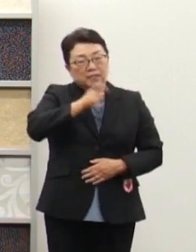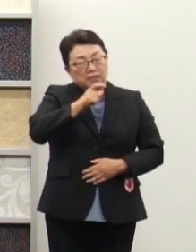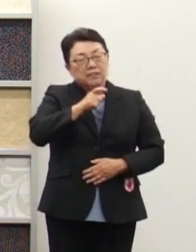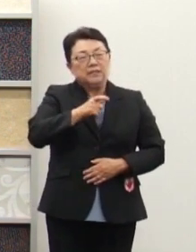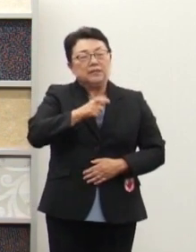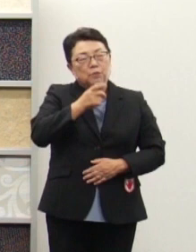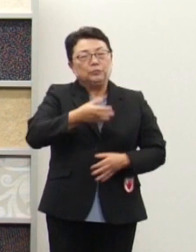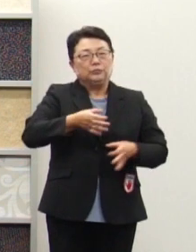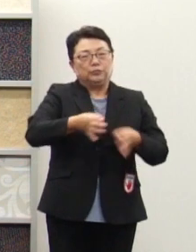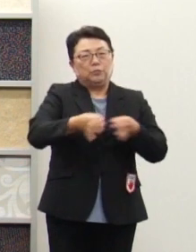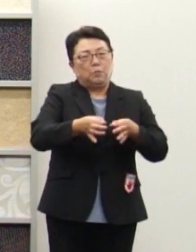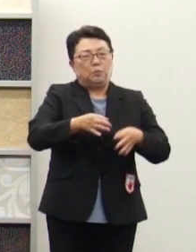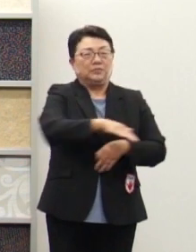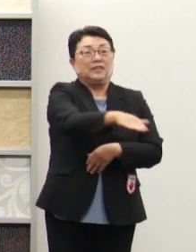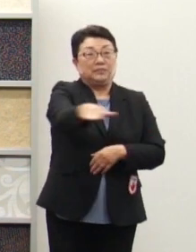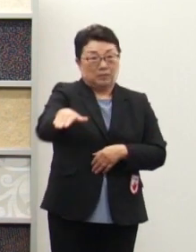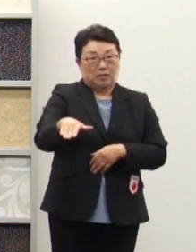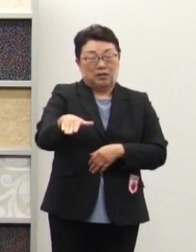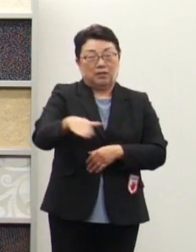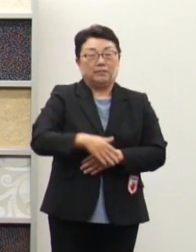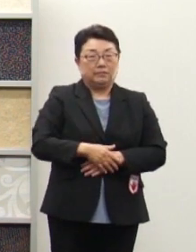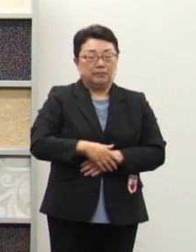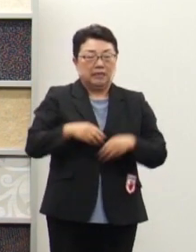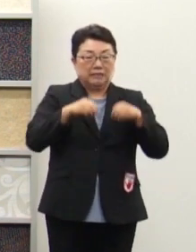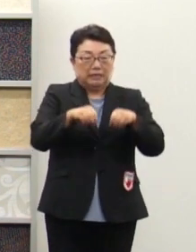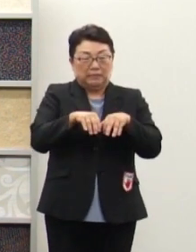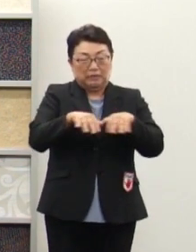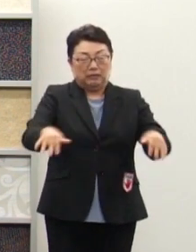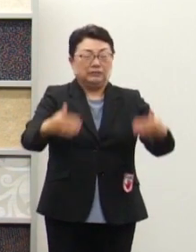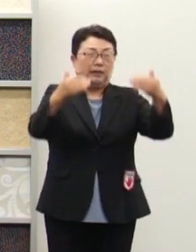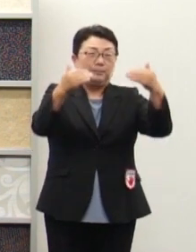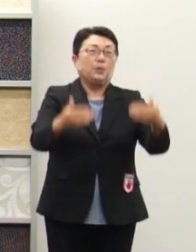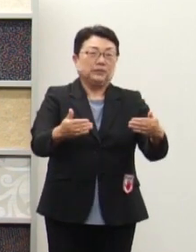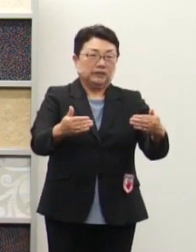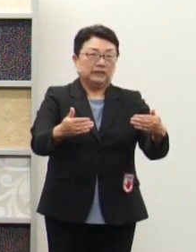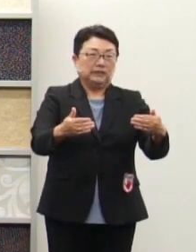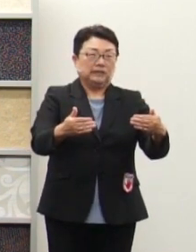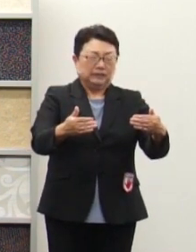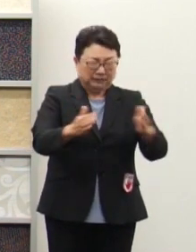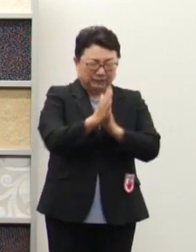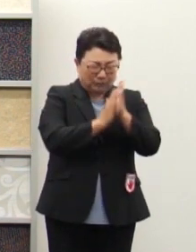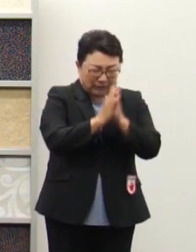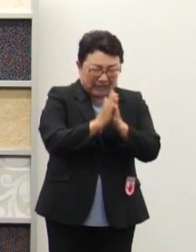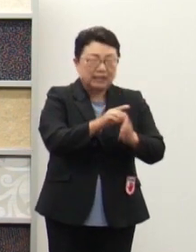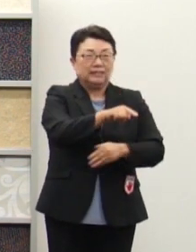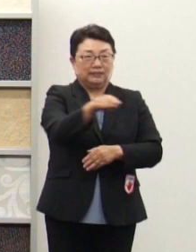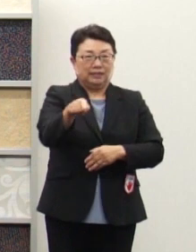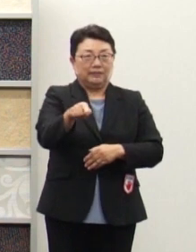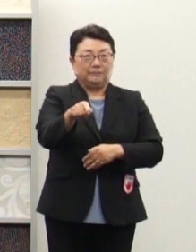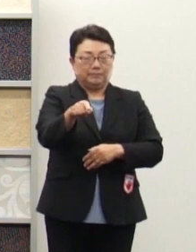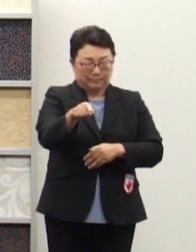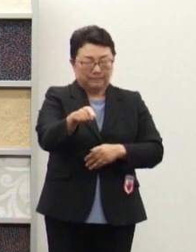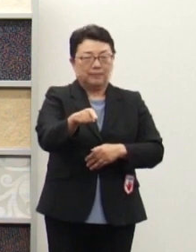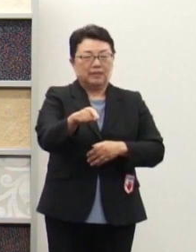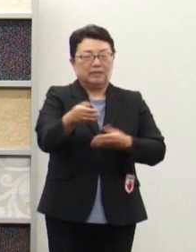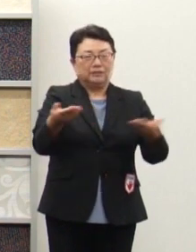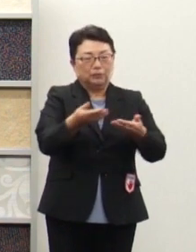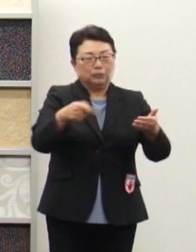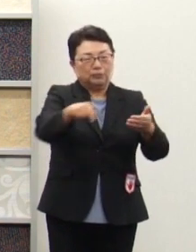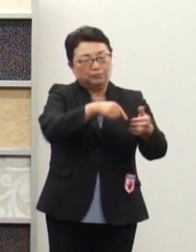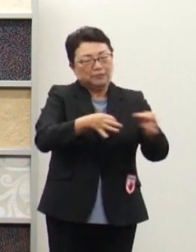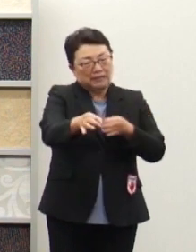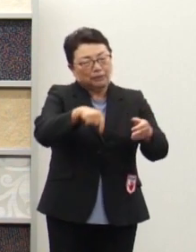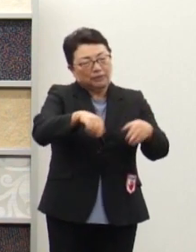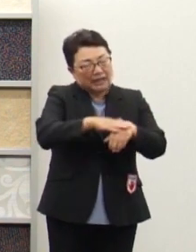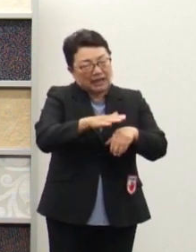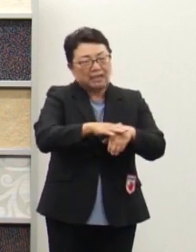皆様におかれましては、これまで感染拡大防止という公的な要請に応えて事業活動の在り方を自発的